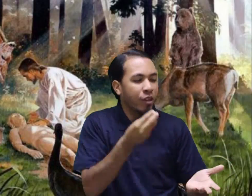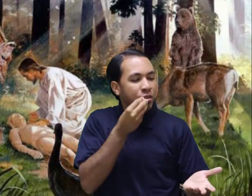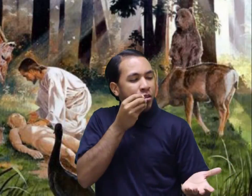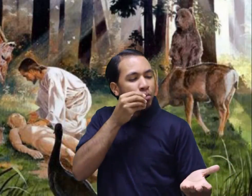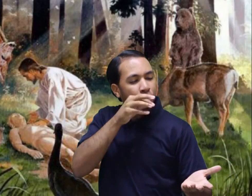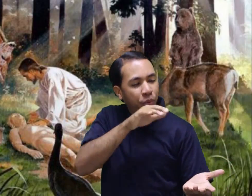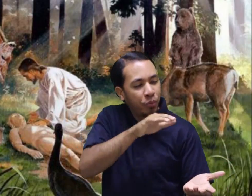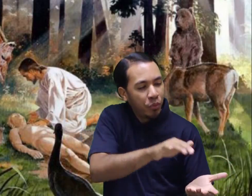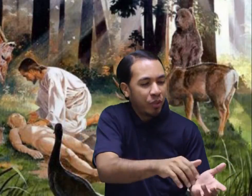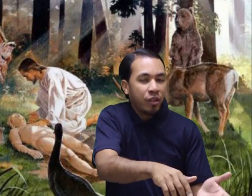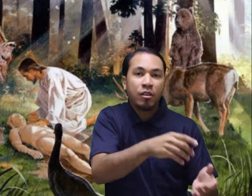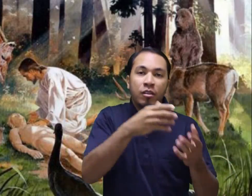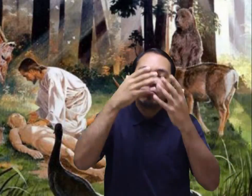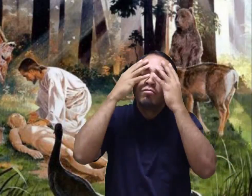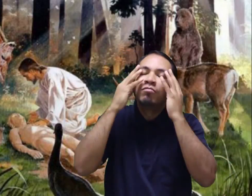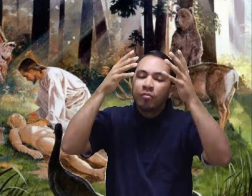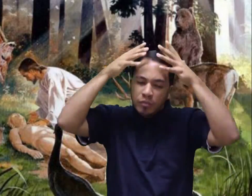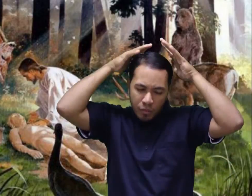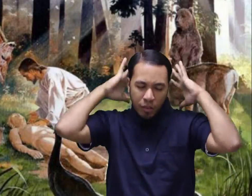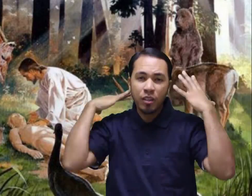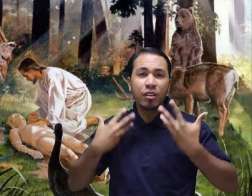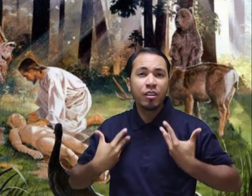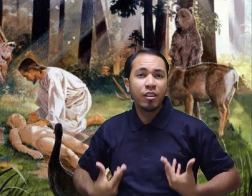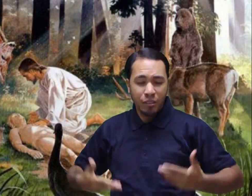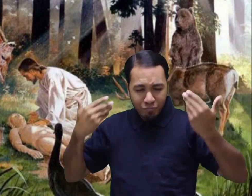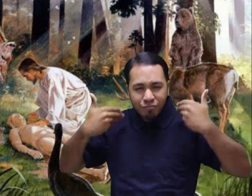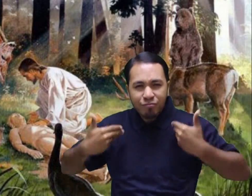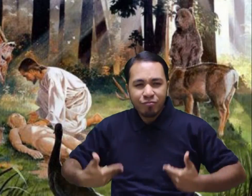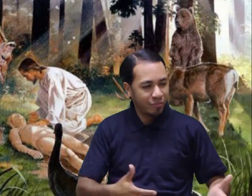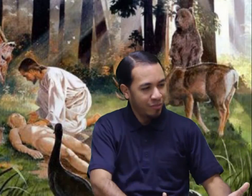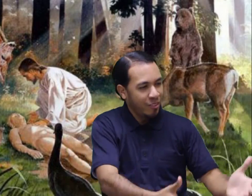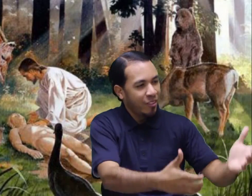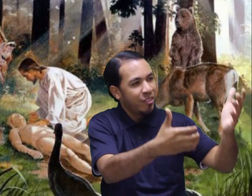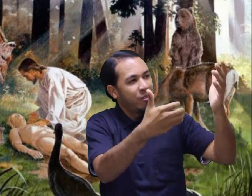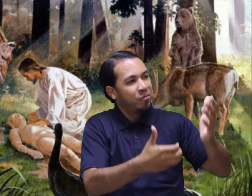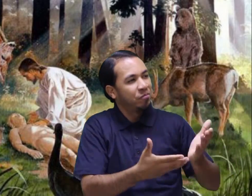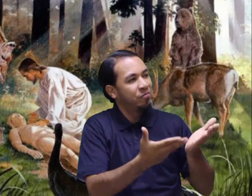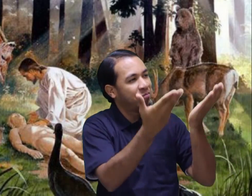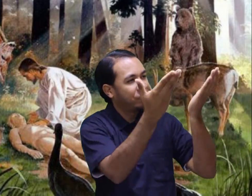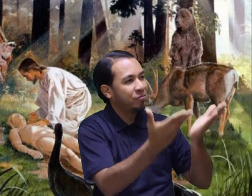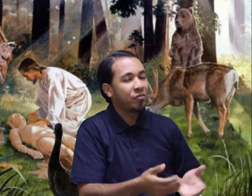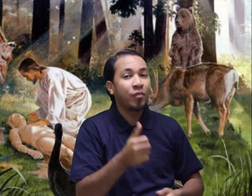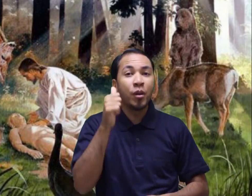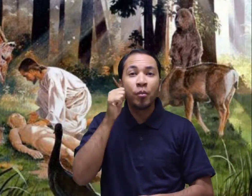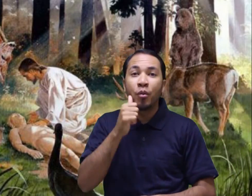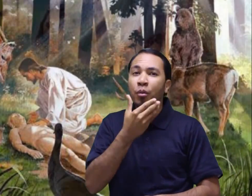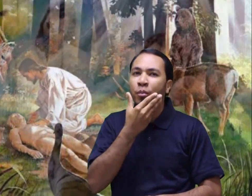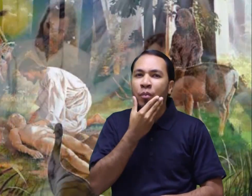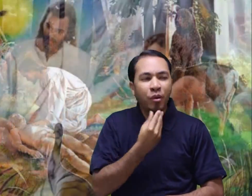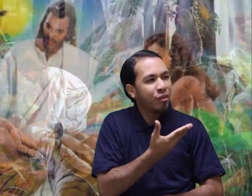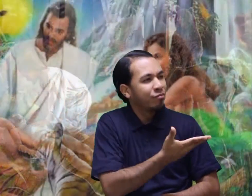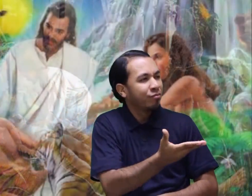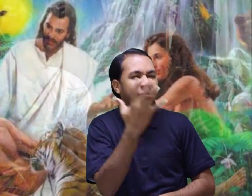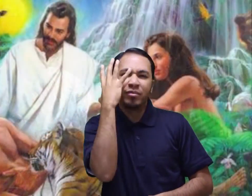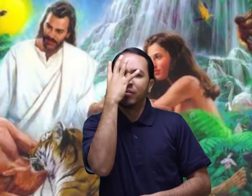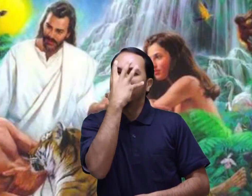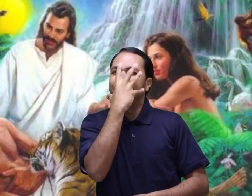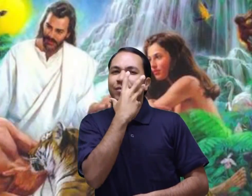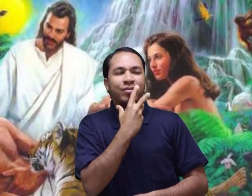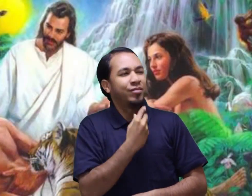modelou a mulher. Soprou em suas narinas o fôlego de vida, e a mulher, com sua formosura, passou a viver. Deus fez o homem